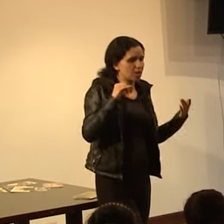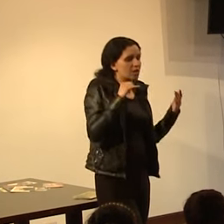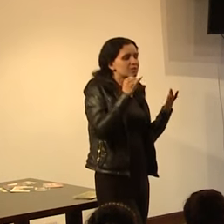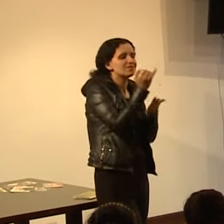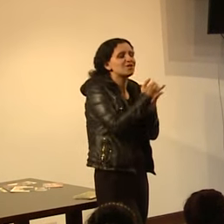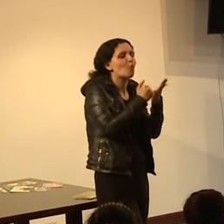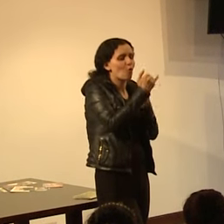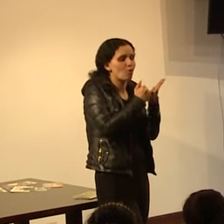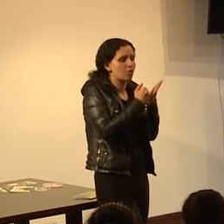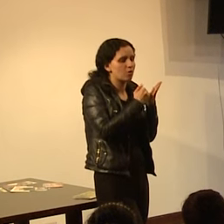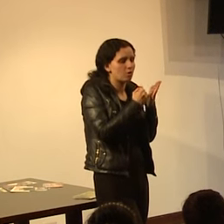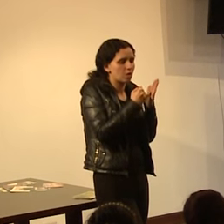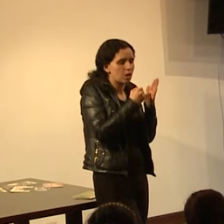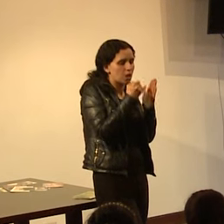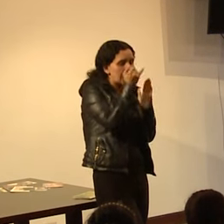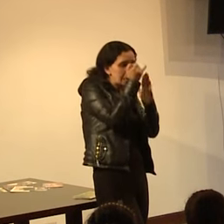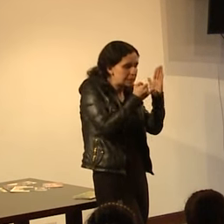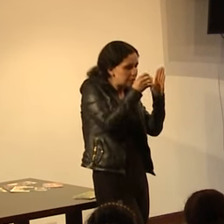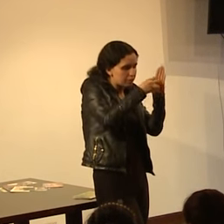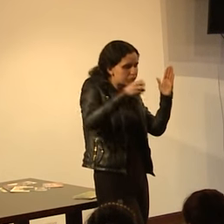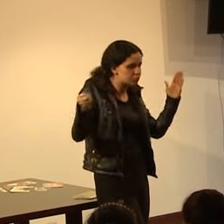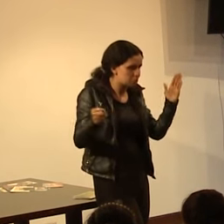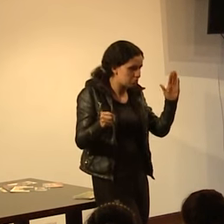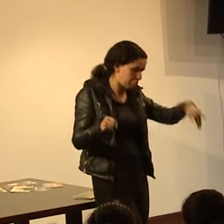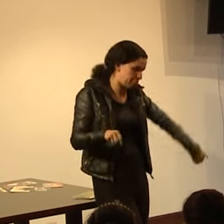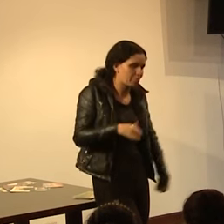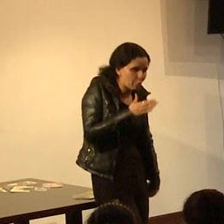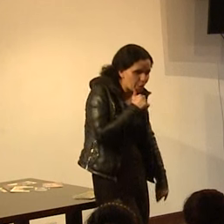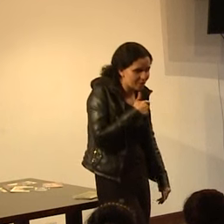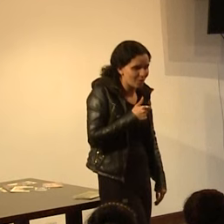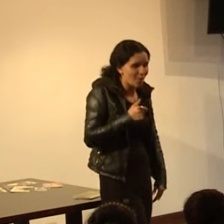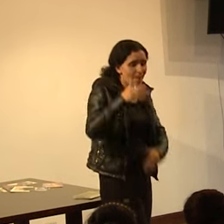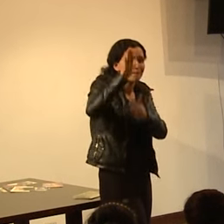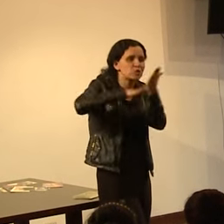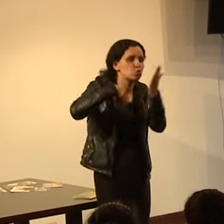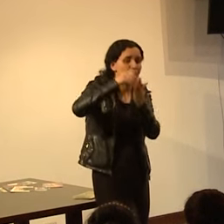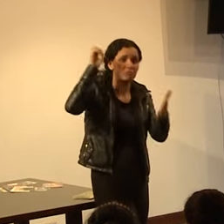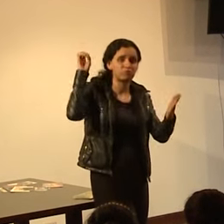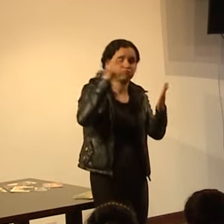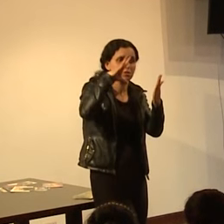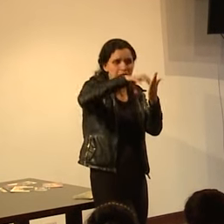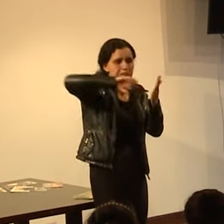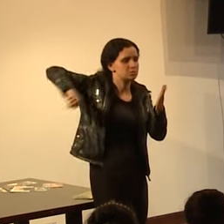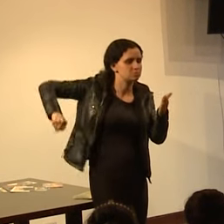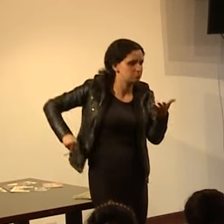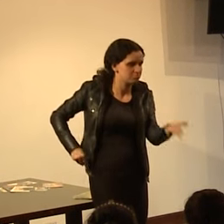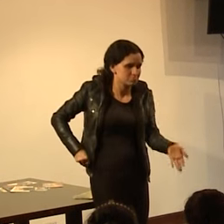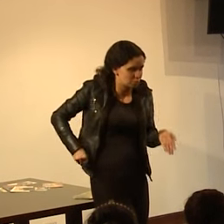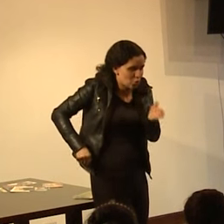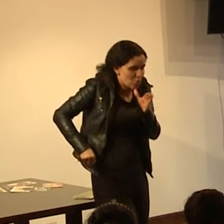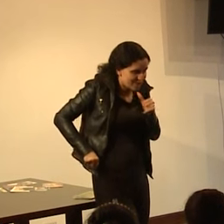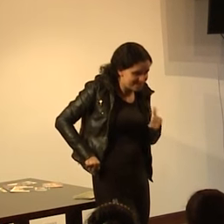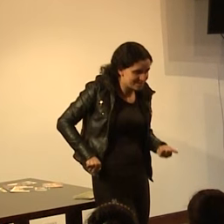murió. Sí, o sea, no hay nada que hacer, quítele la pintura, la mancha y ya no hizo nada. ¿Sí? Dilo.